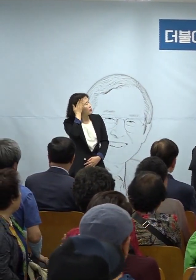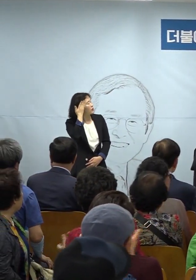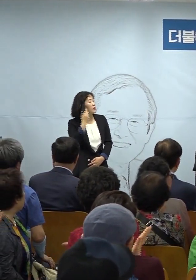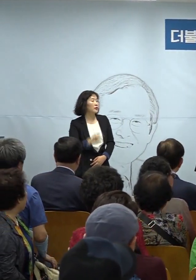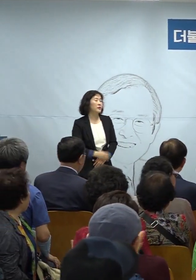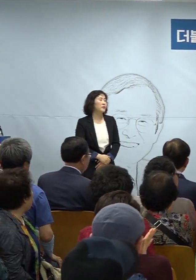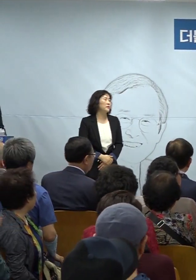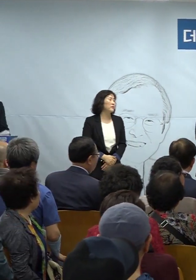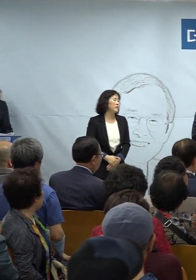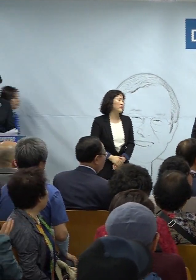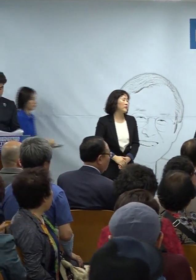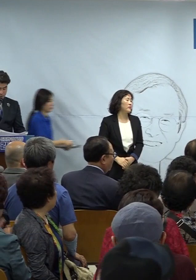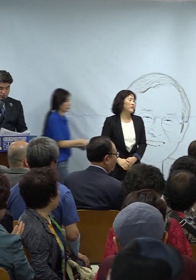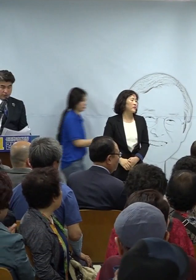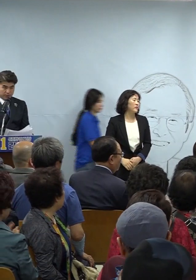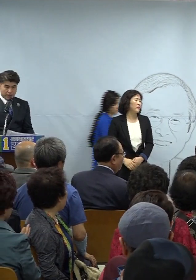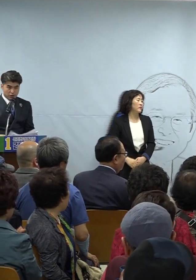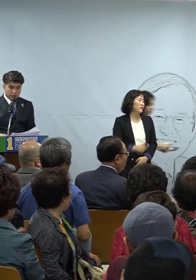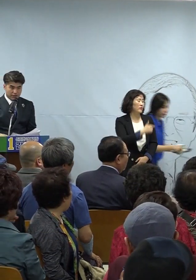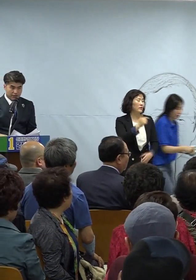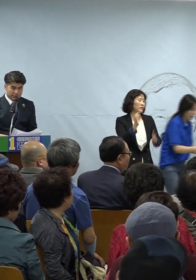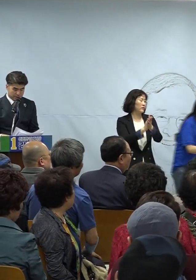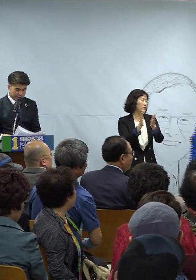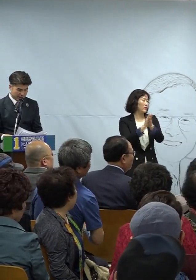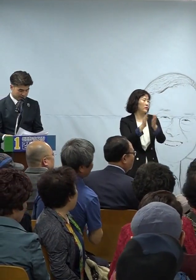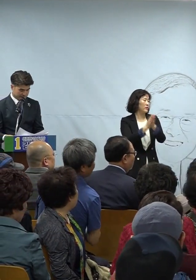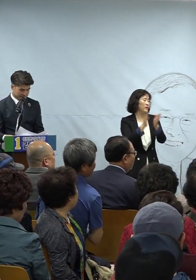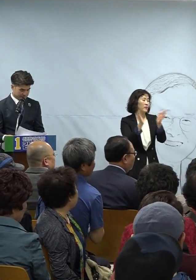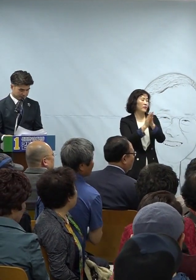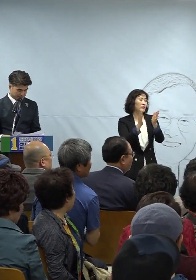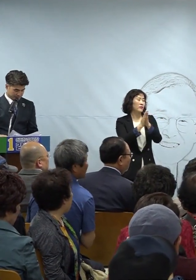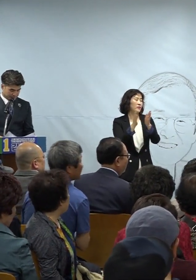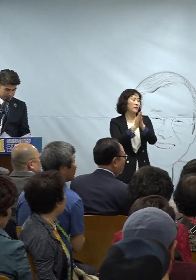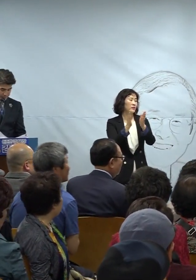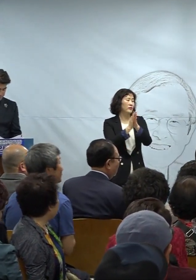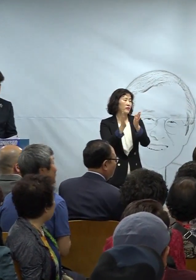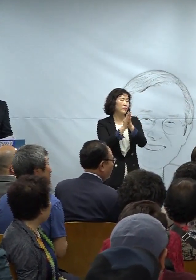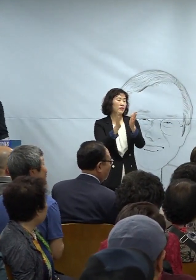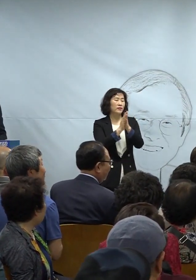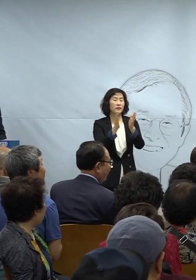우리 우종 위원장님께 다시 한번 큰 박수 부탁드리겠습니다.